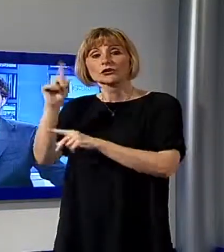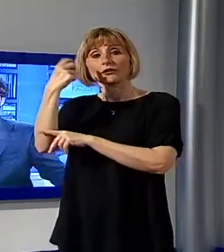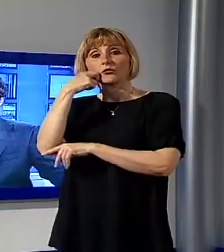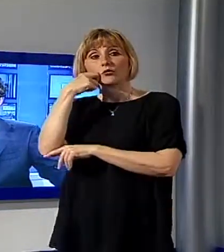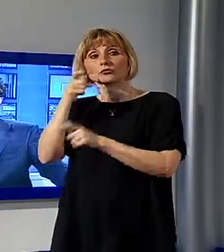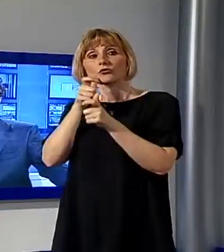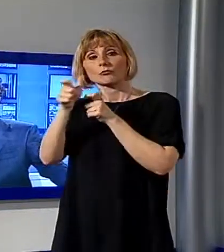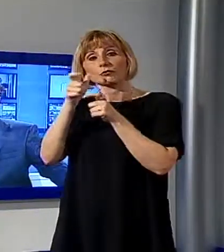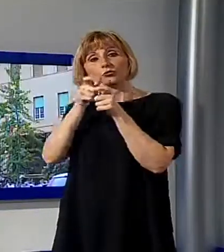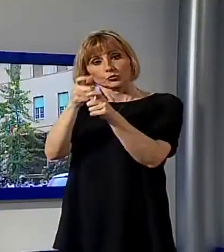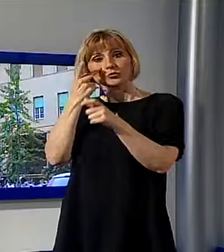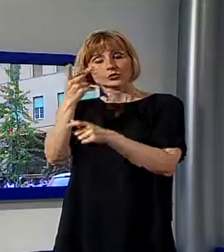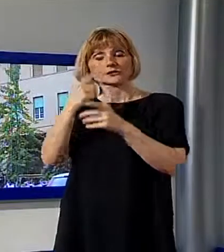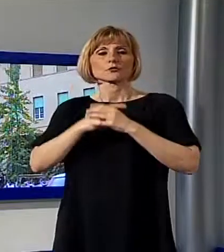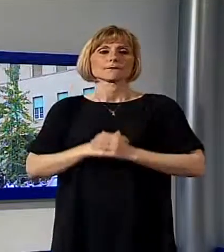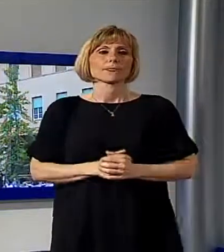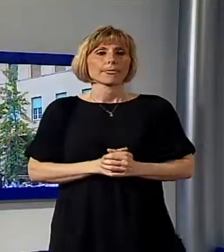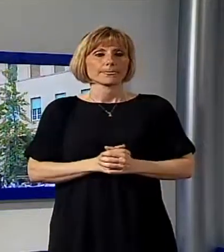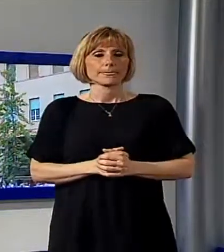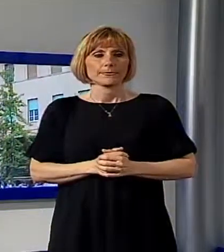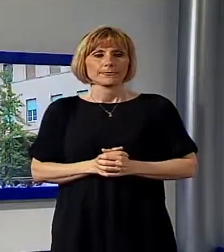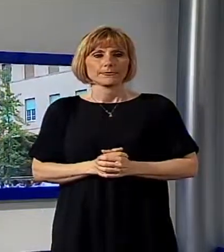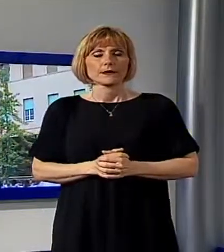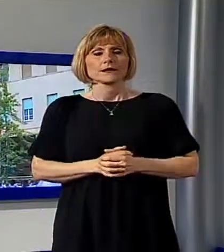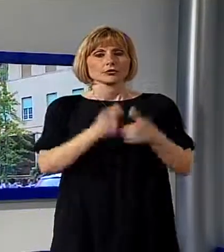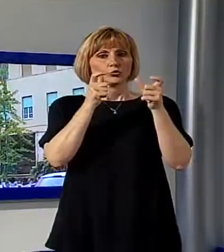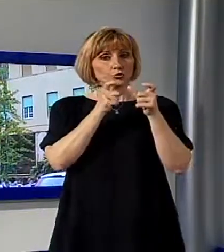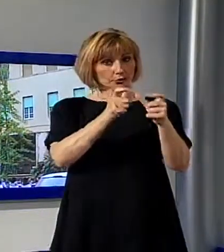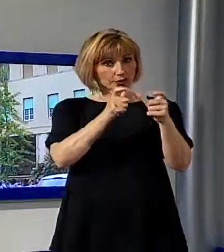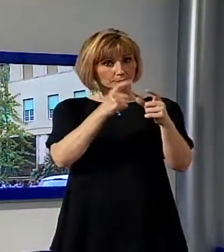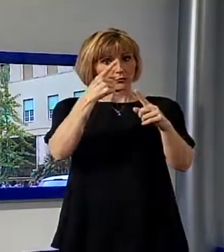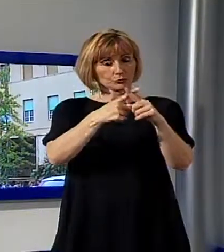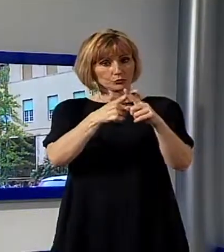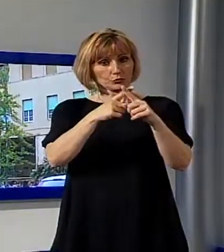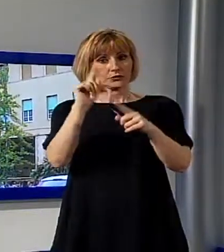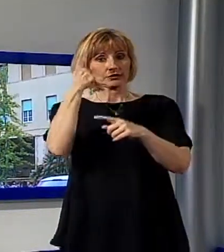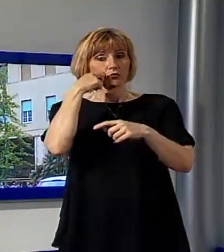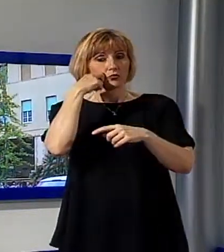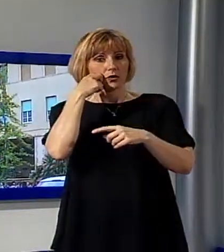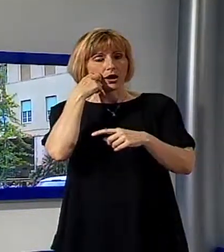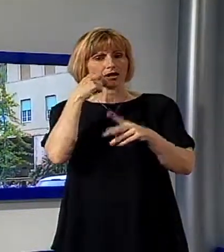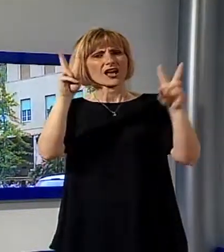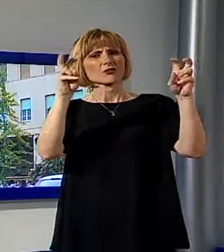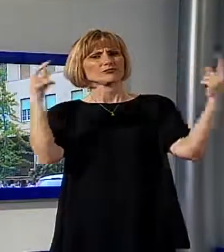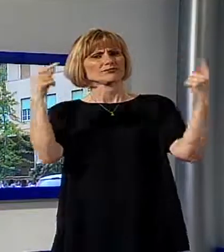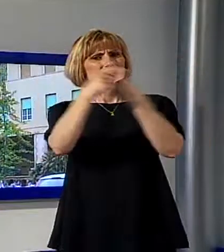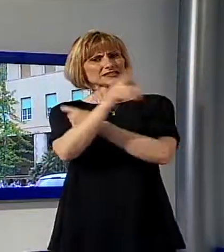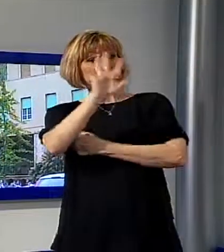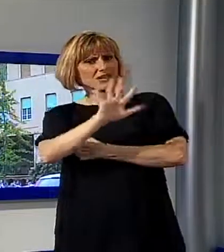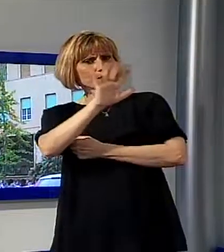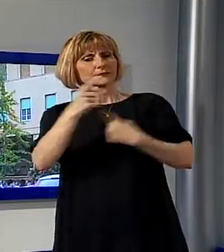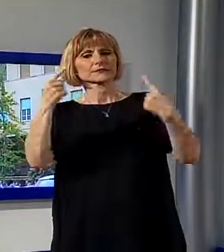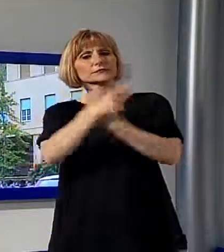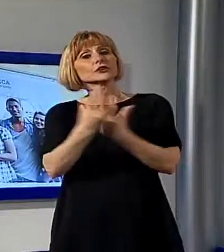rapporto con il turismo. Turismo e diritti umani, due argomenti all'apparenza antitetici, ma che invece